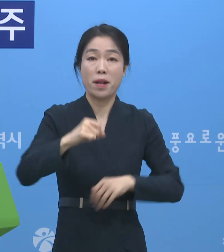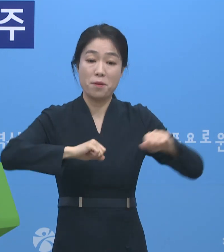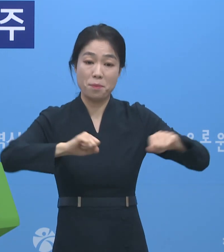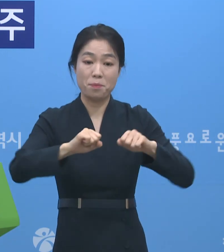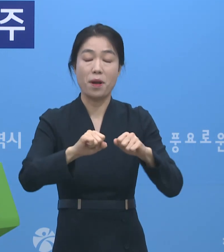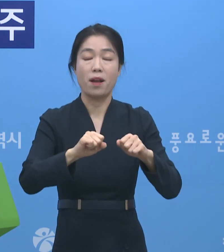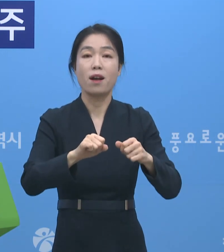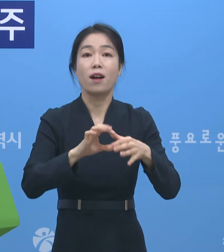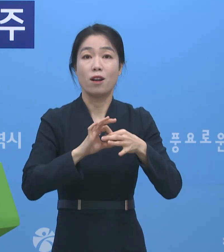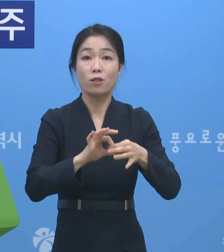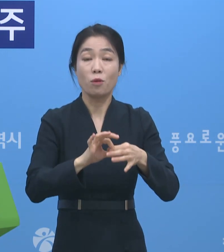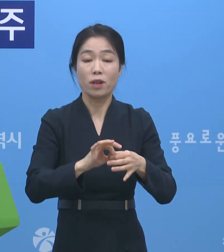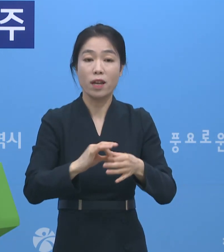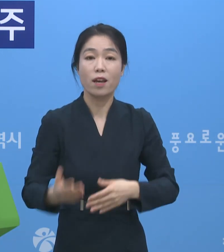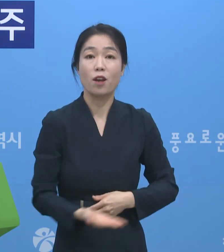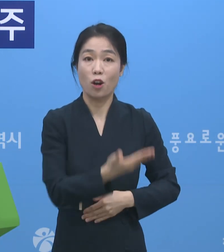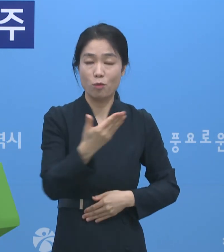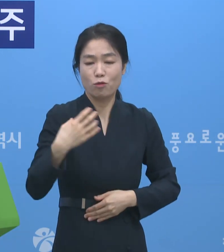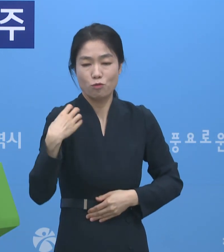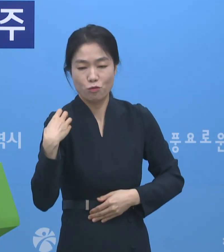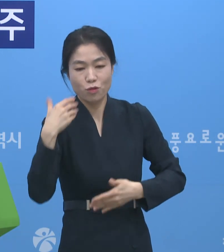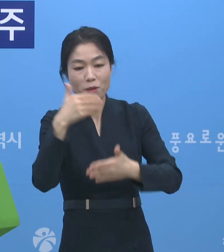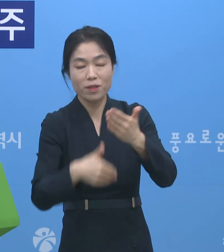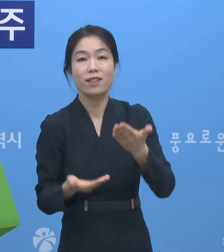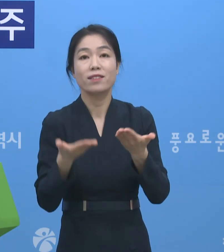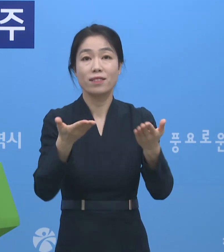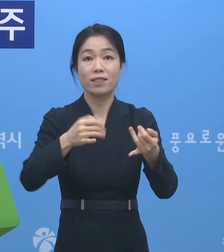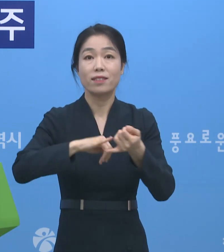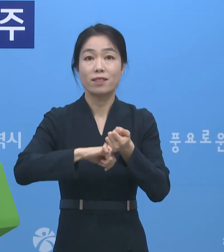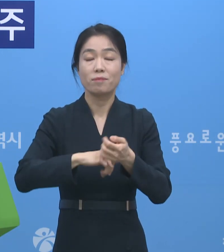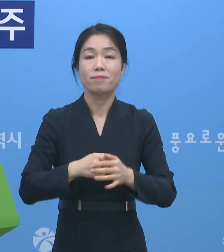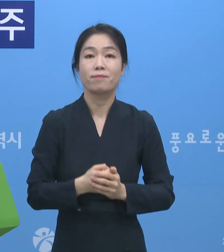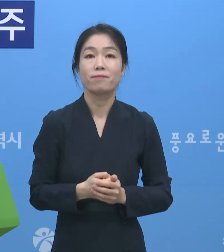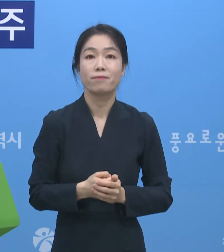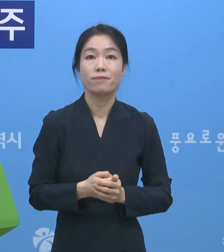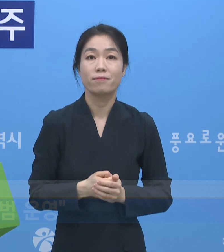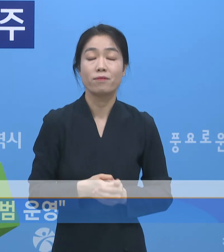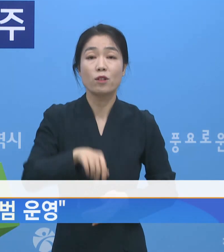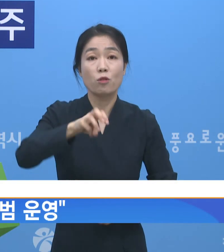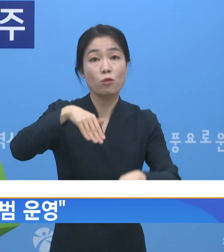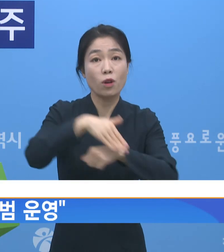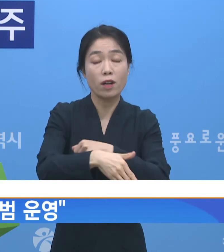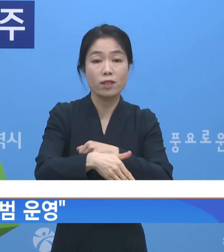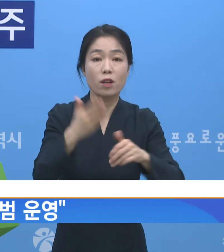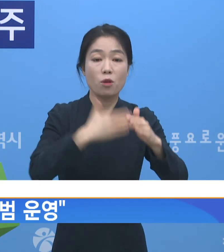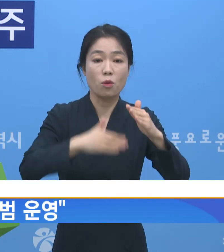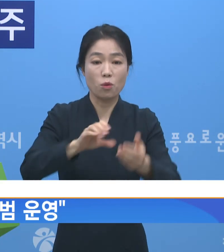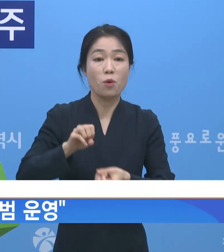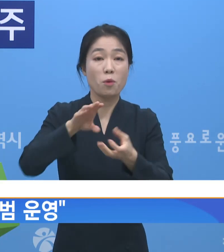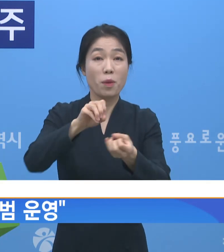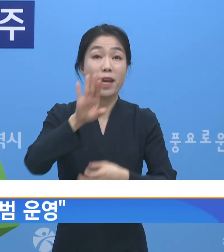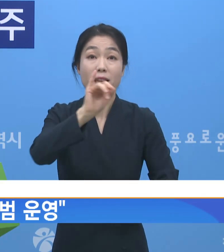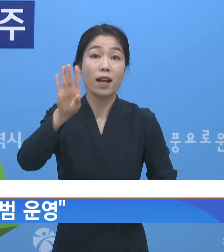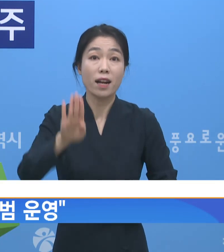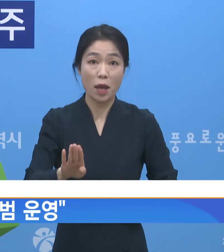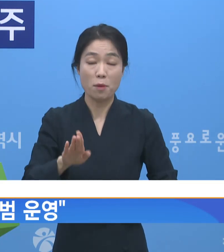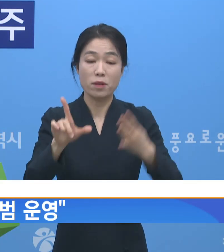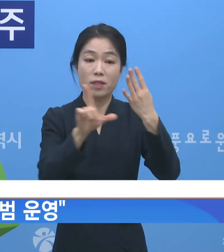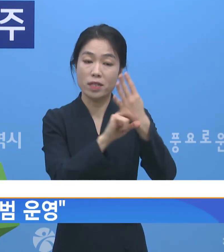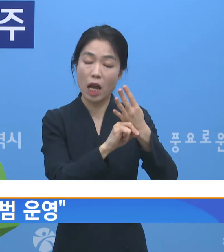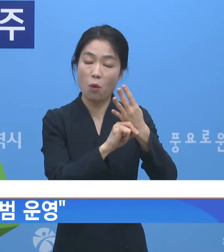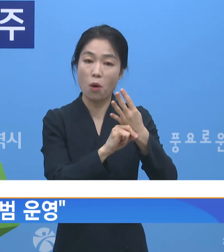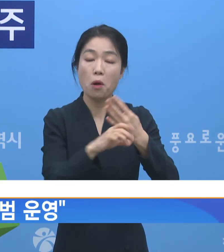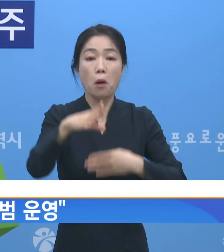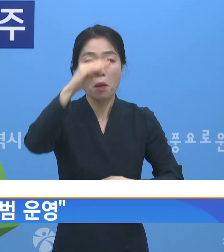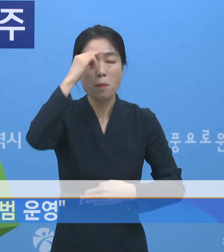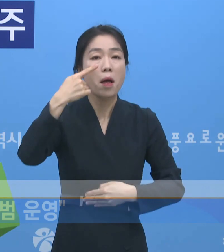통해 소상공인의 부담을 덜어드리겠습니다. 광주형 공공배달앱은 4월 시범